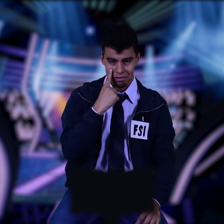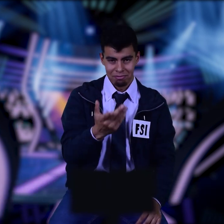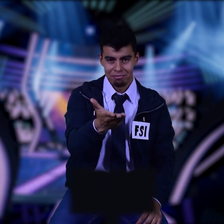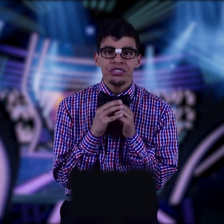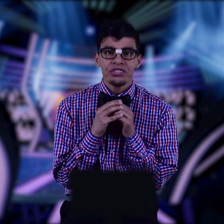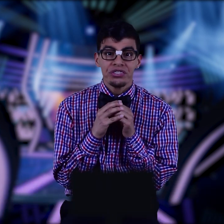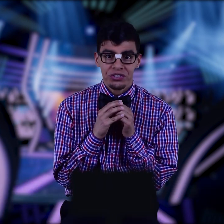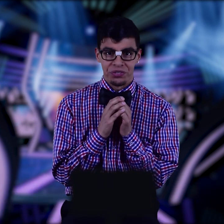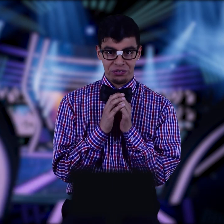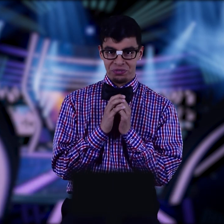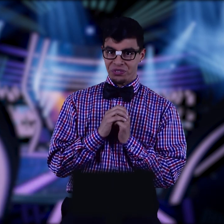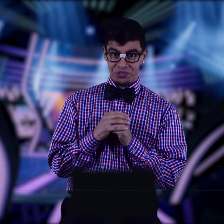respuesta.